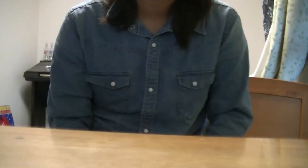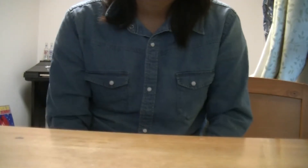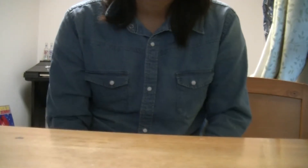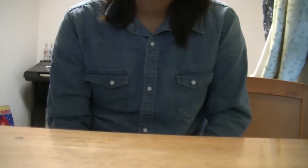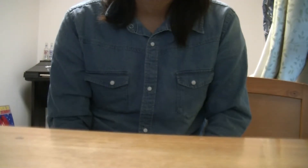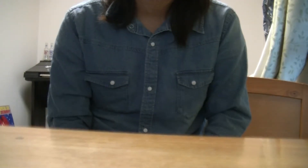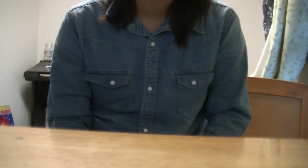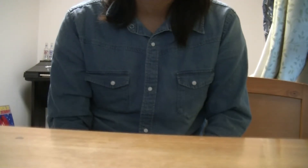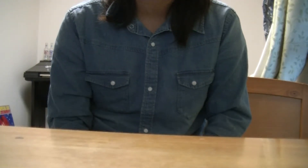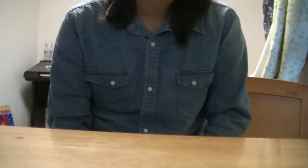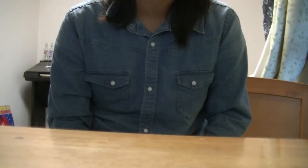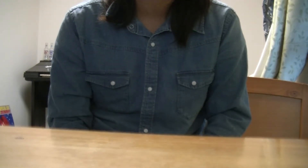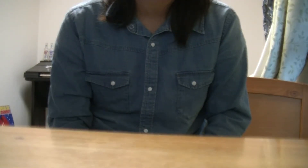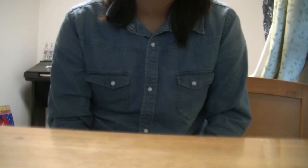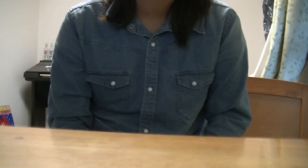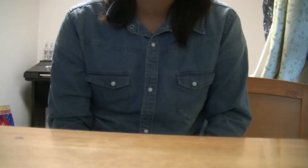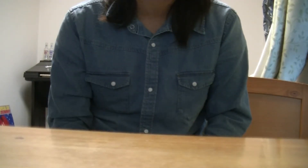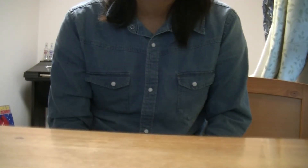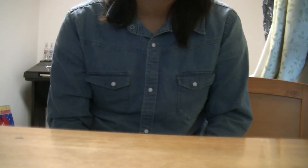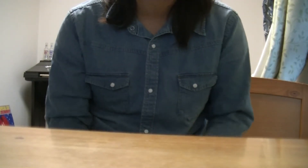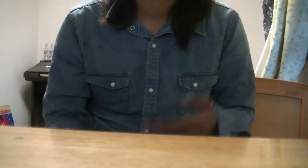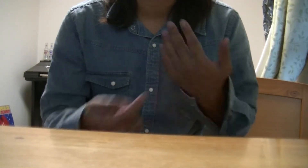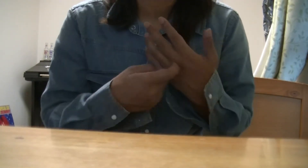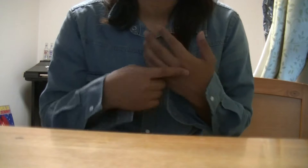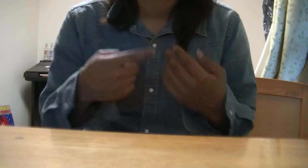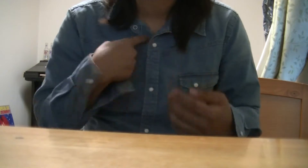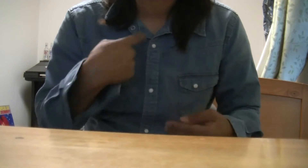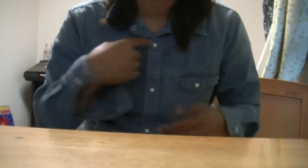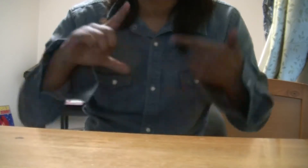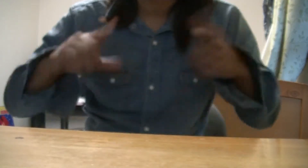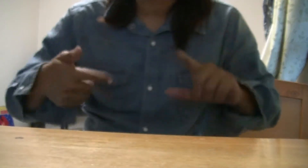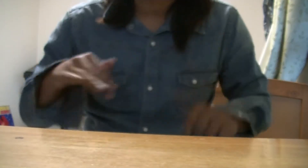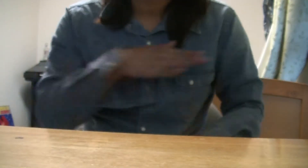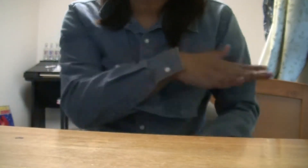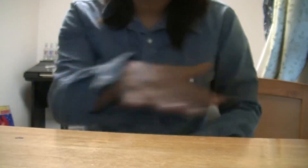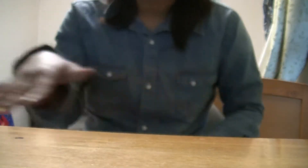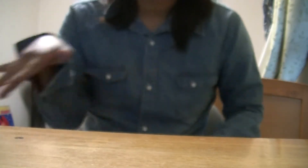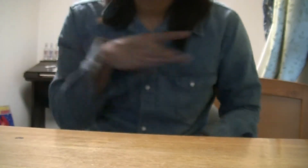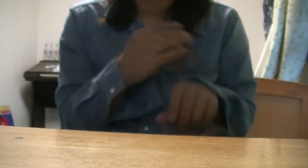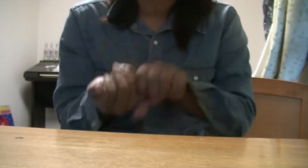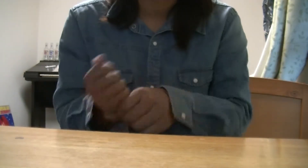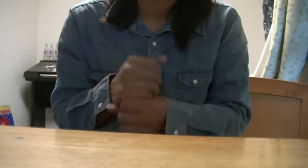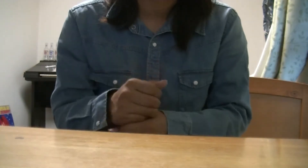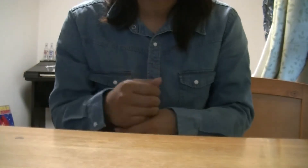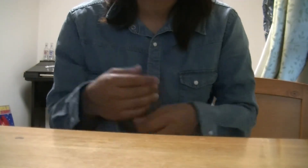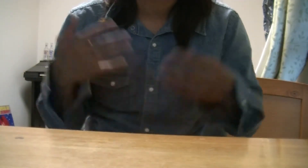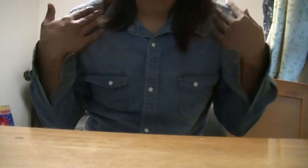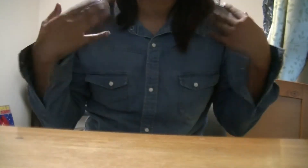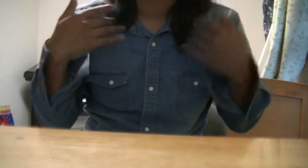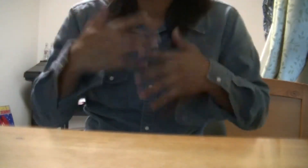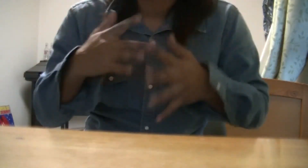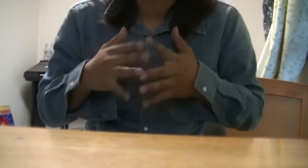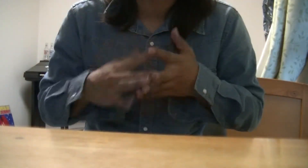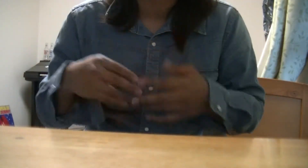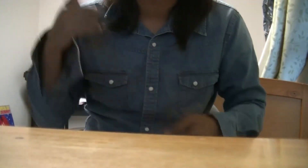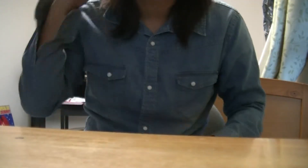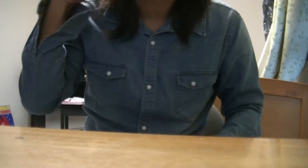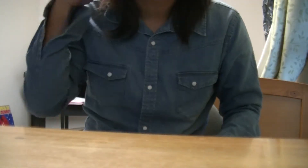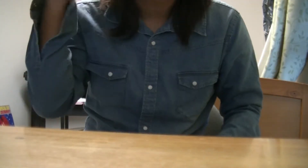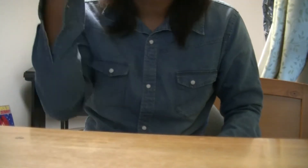それは多分僕だけじゃなくてみんなにも起きます。いや体験者もいると思う。ああほんまやなーってな、